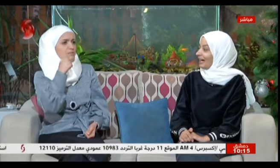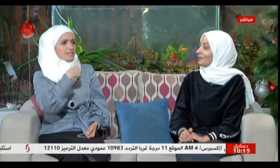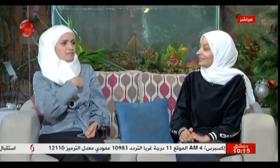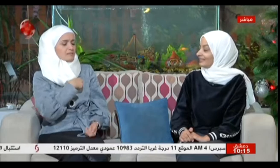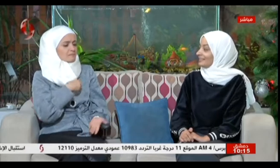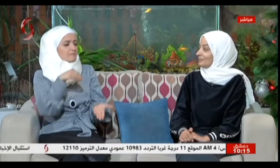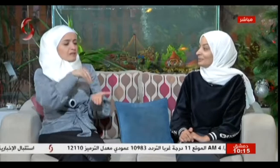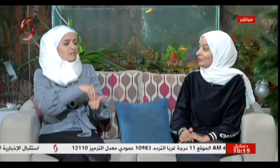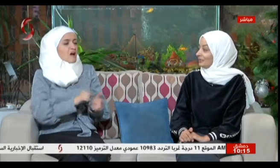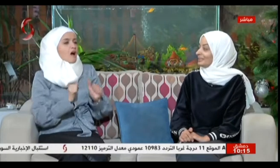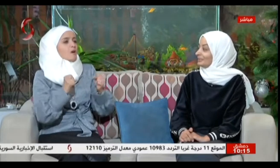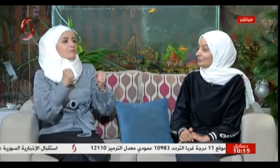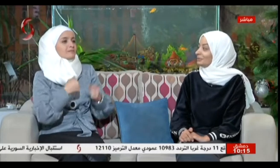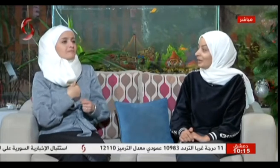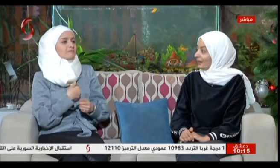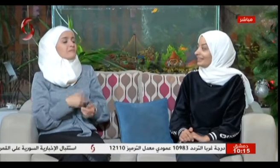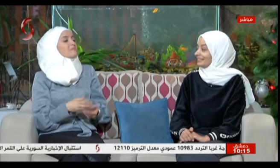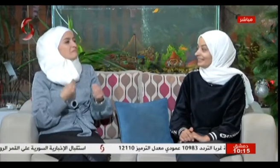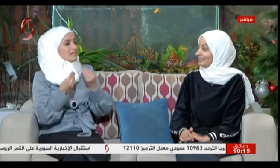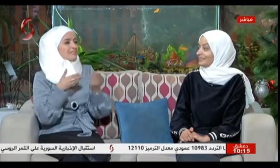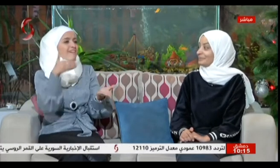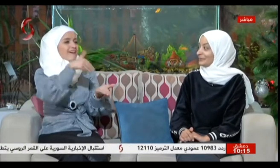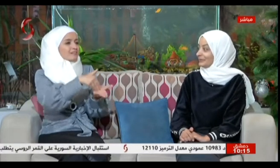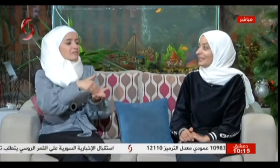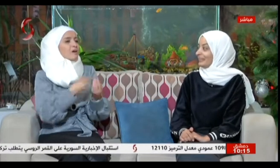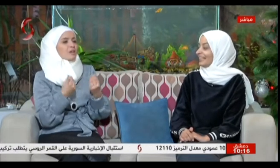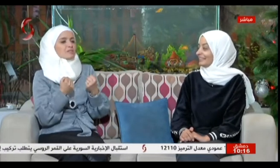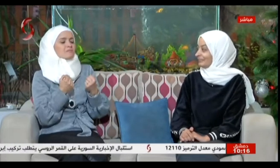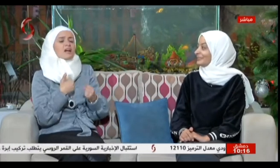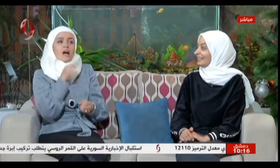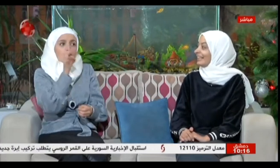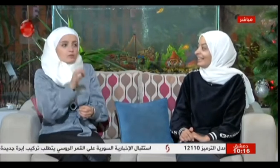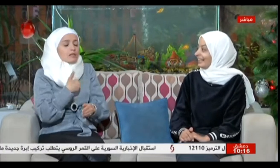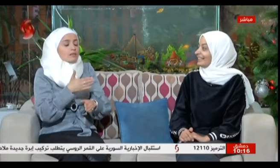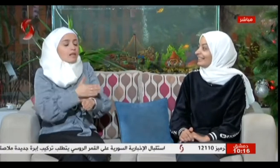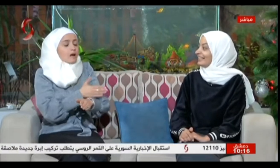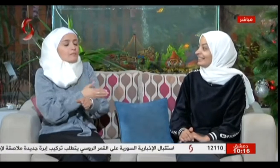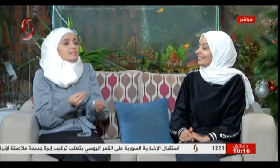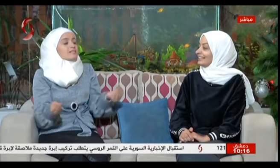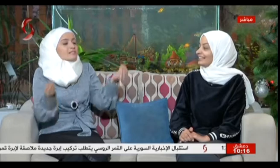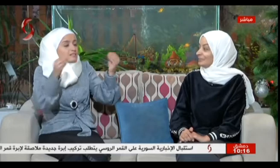فلازم حاول، لازم إنه نكون أوايا، نحن الصم نكون أوايا لحتى نوصل.